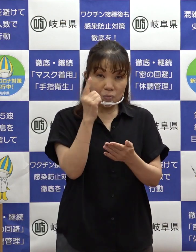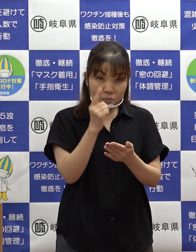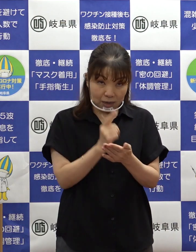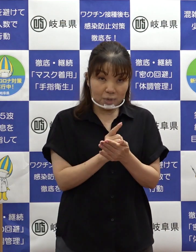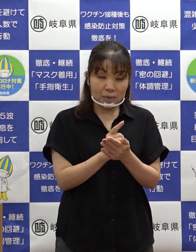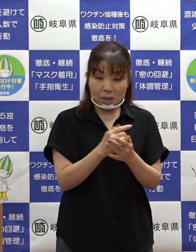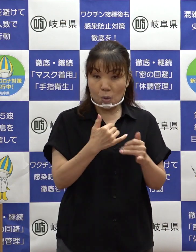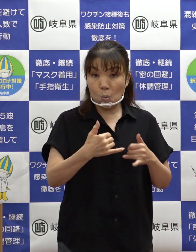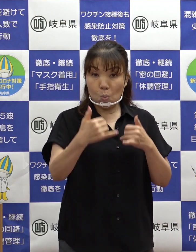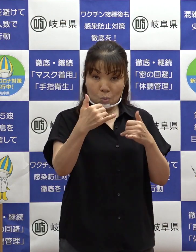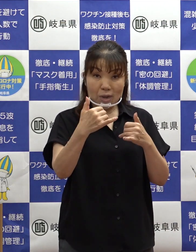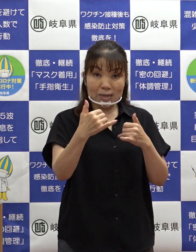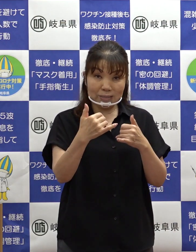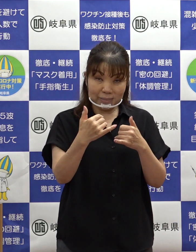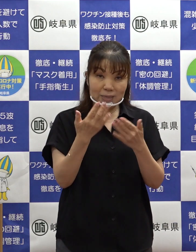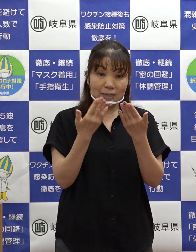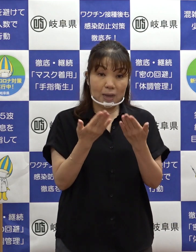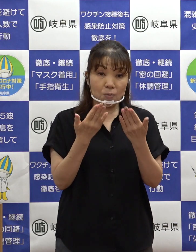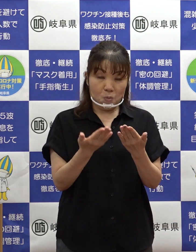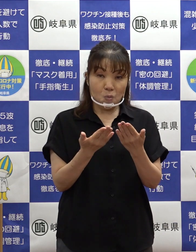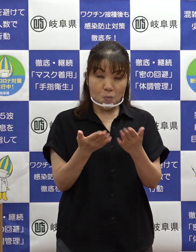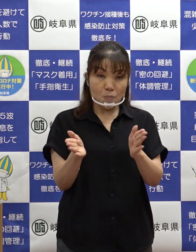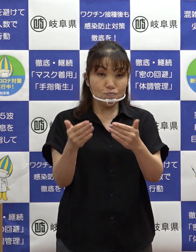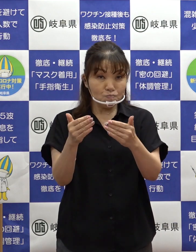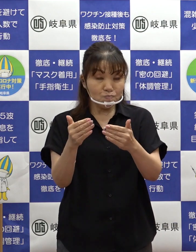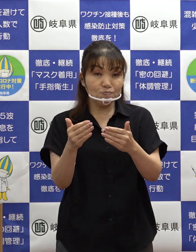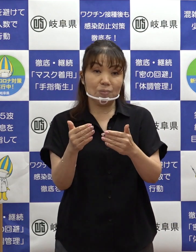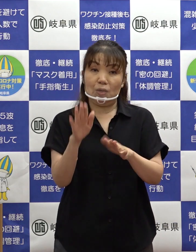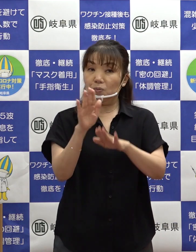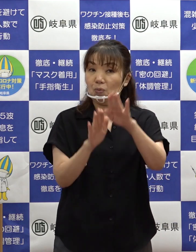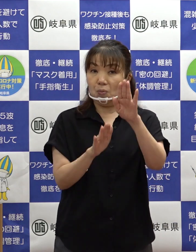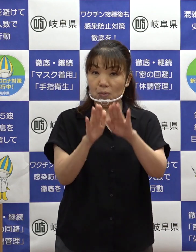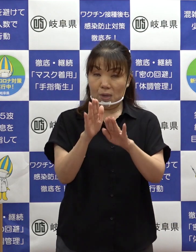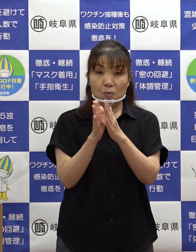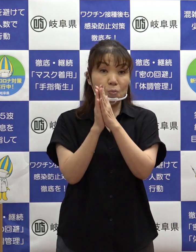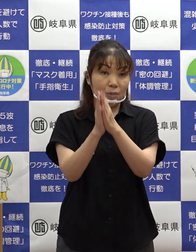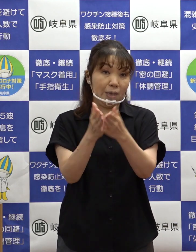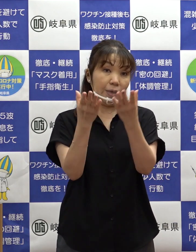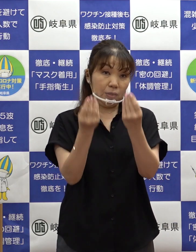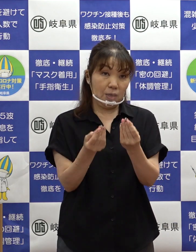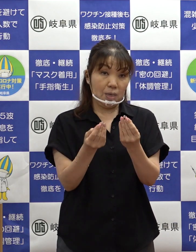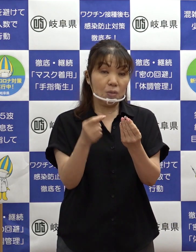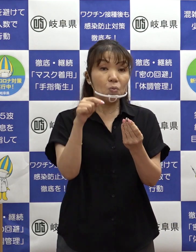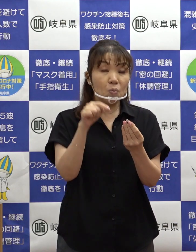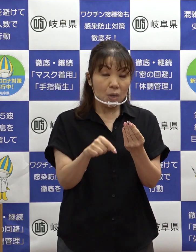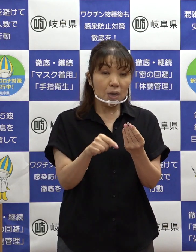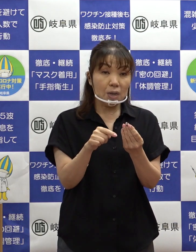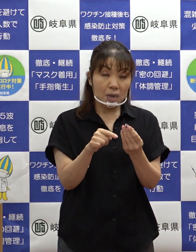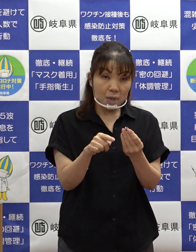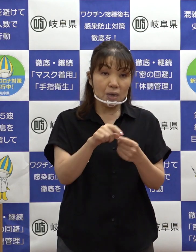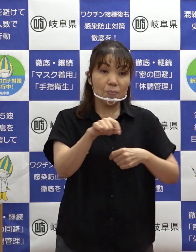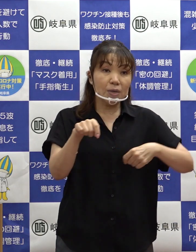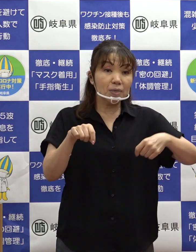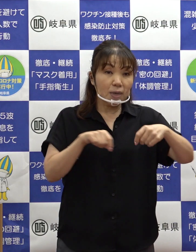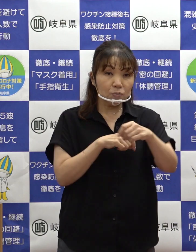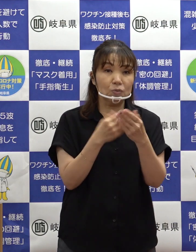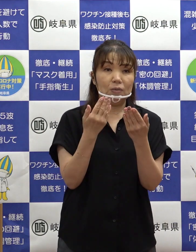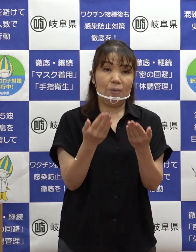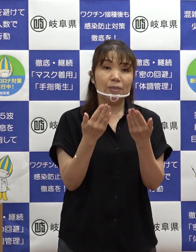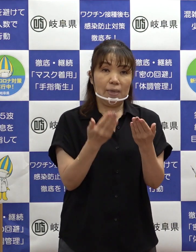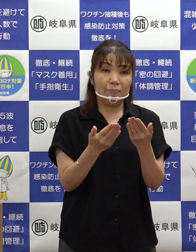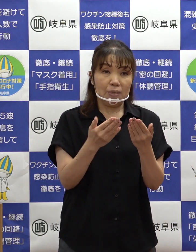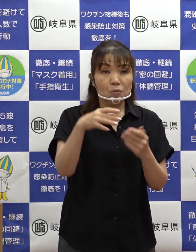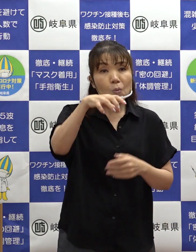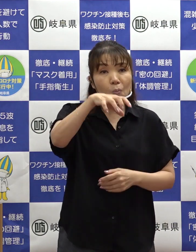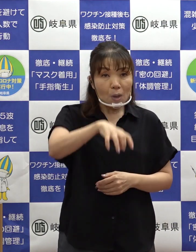でと学校から遠ざけるということでやってきたわけでありますが、まあ、そこからどういうふうに一方でその学びを止め